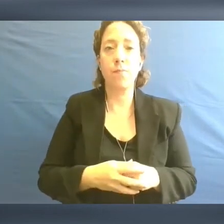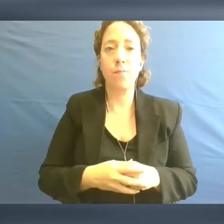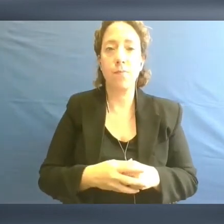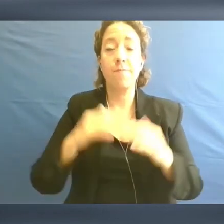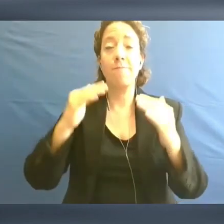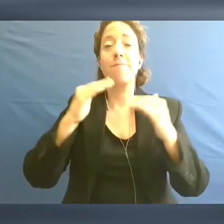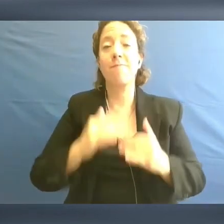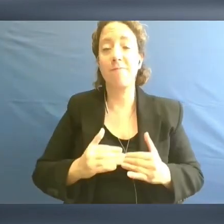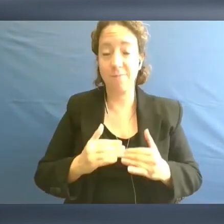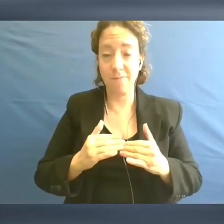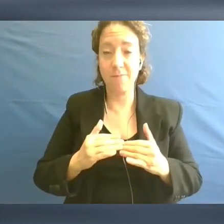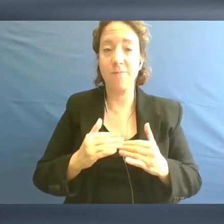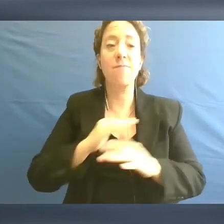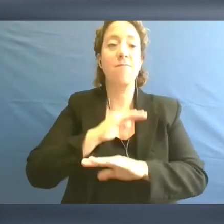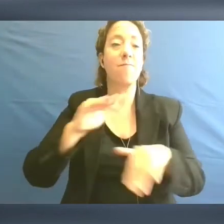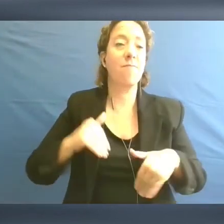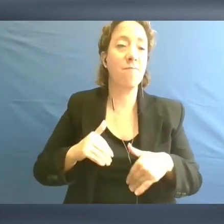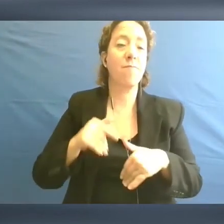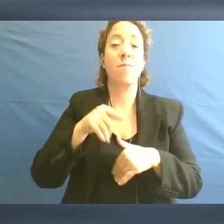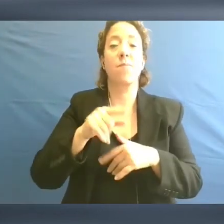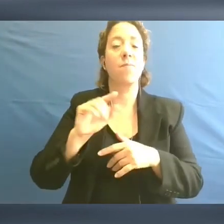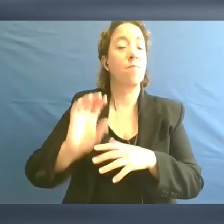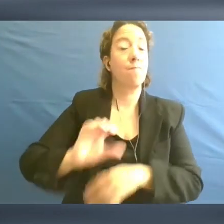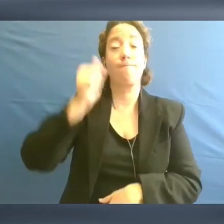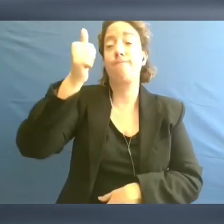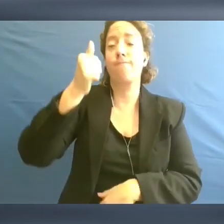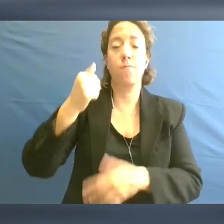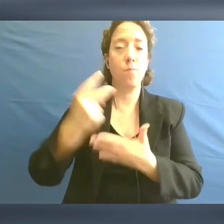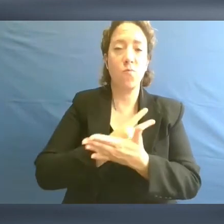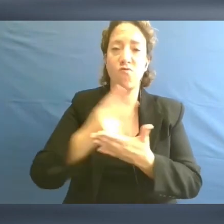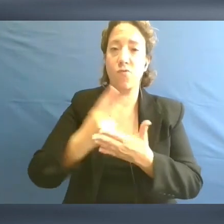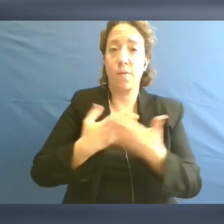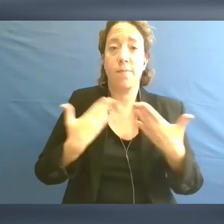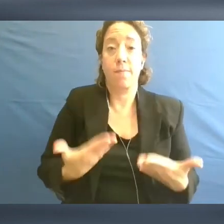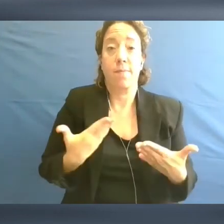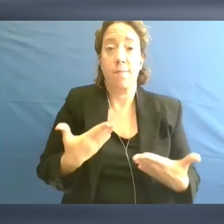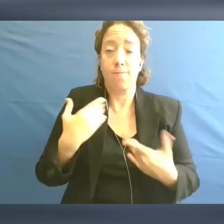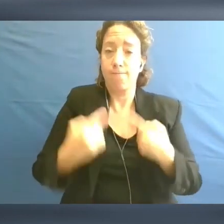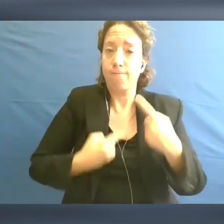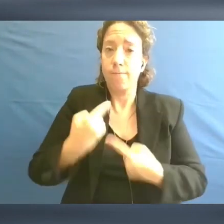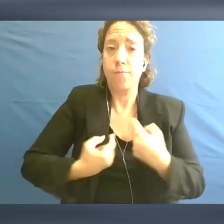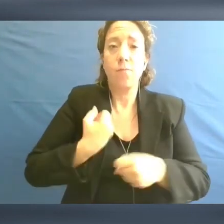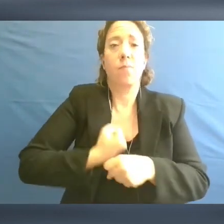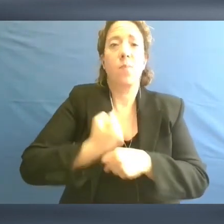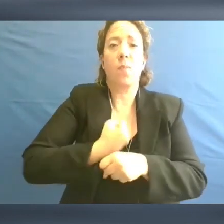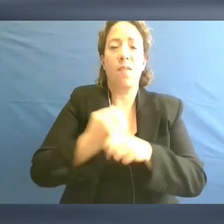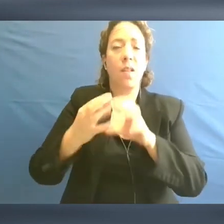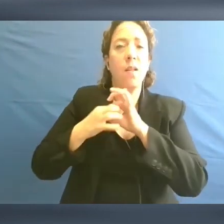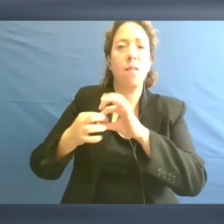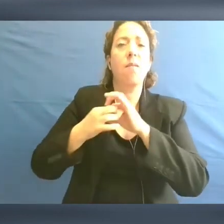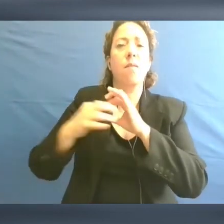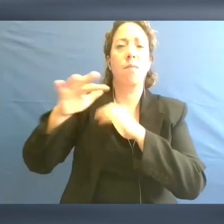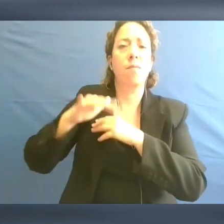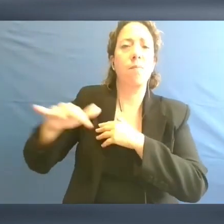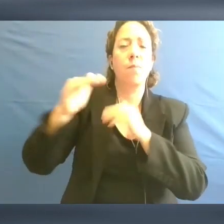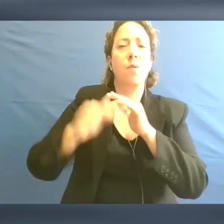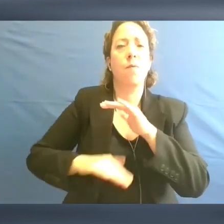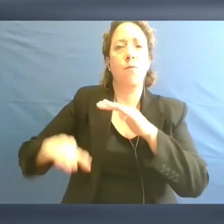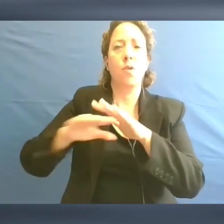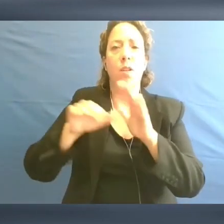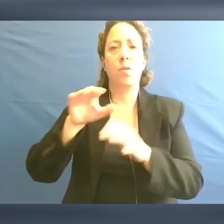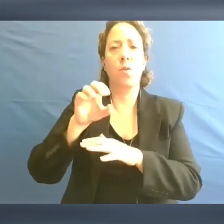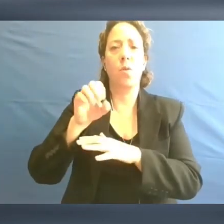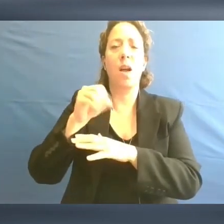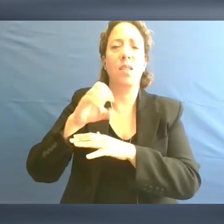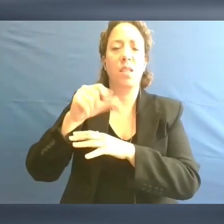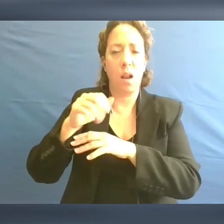il s'agit là du projet phare sur lequel nous travaillons actuellement en collaboration avec la Fondation Asile des